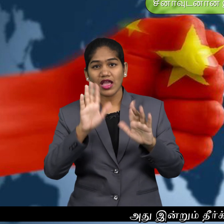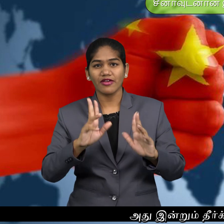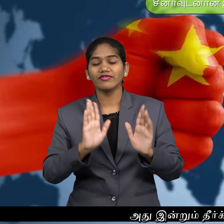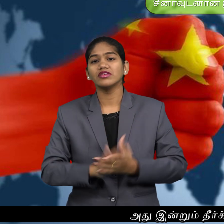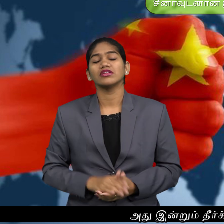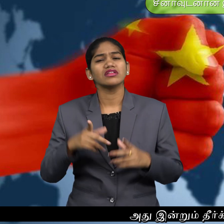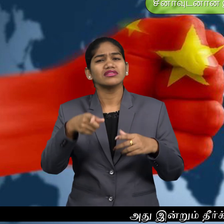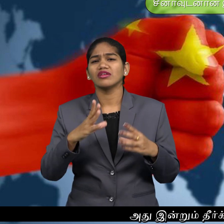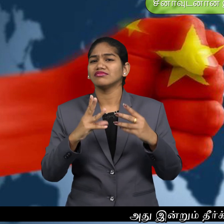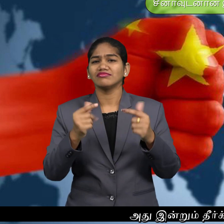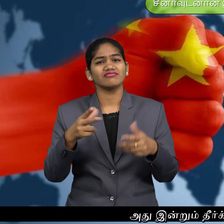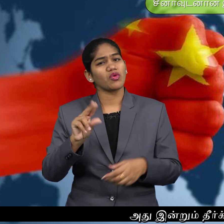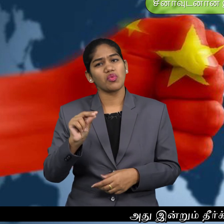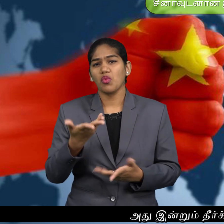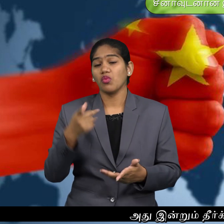உள்ளது.